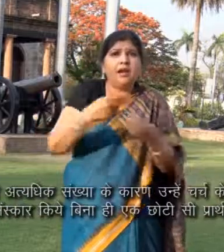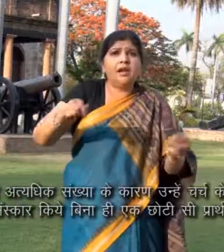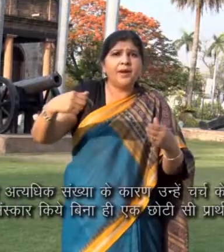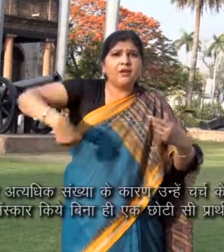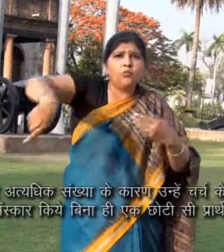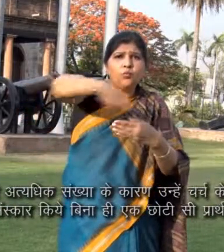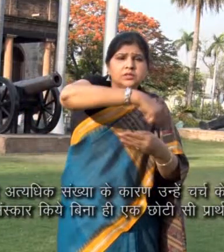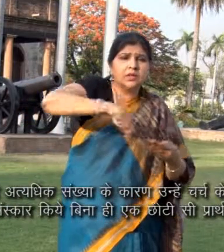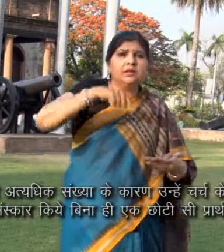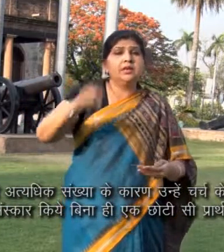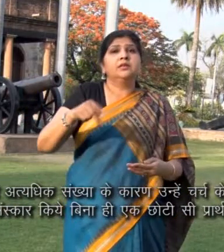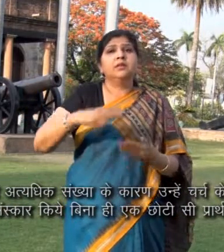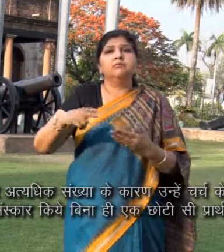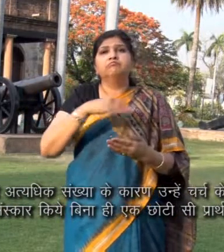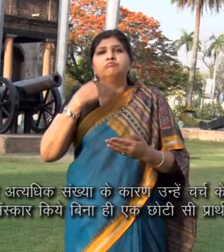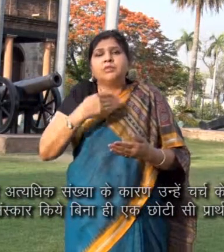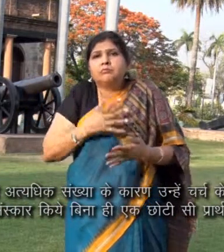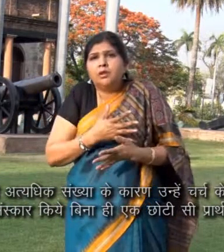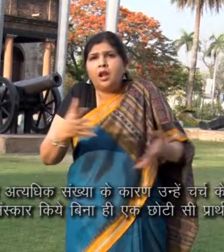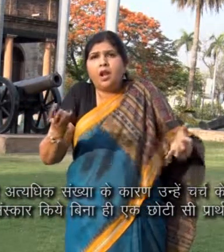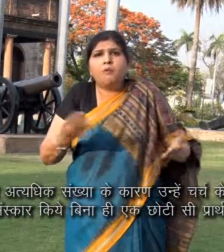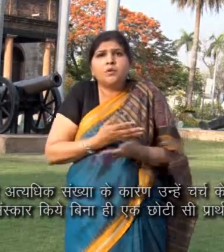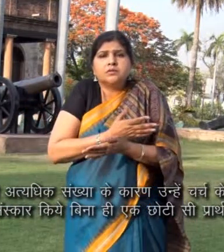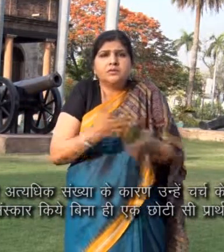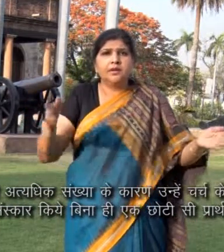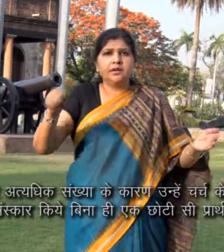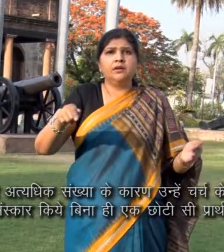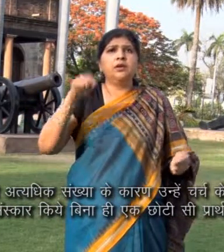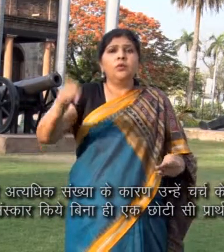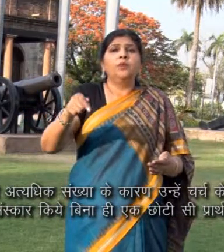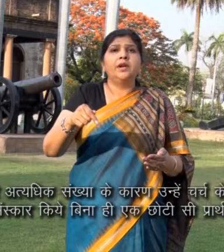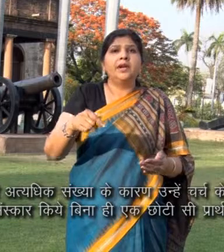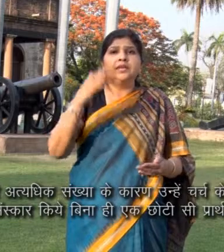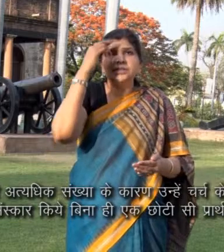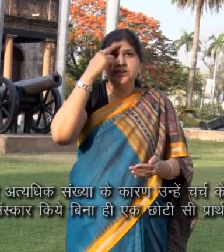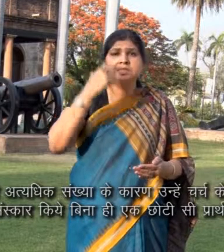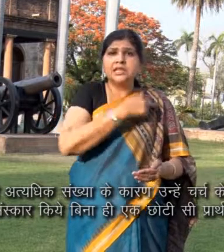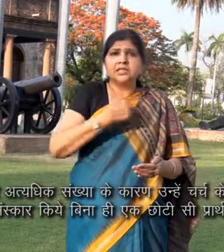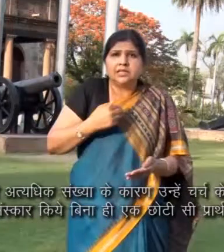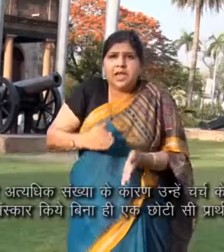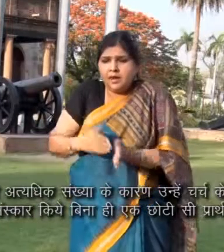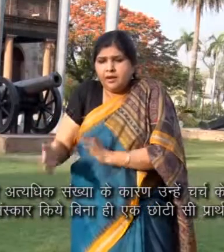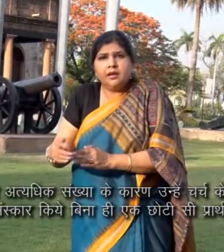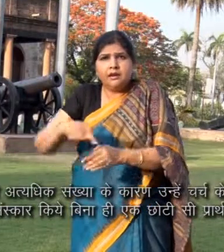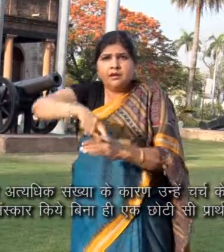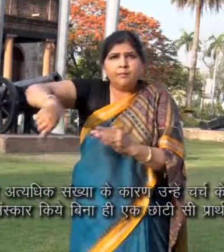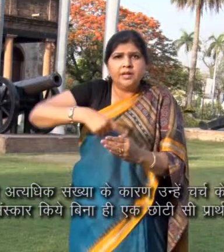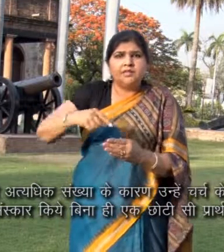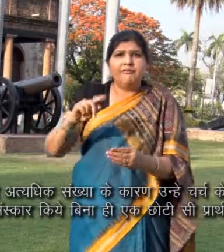इस दौरान मृतकों को अत्यधिक संख्या के कारण उन्हें चर्च के पास की भूमि में प्रायः मृतक संस्कार